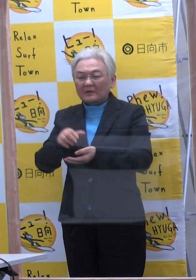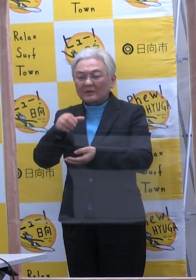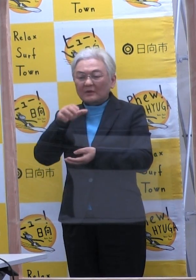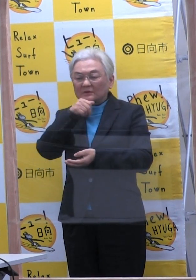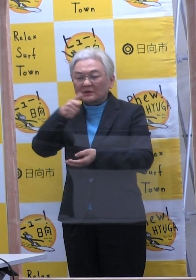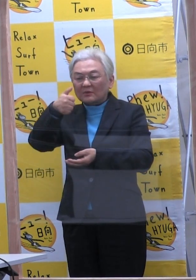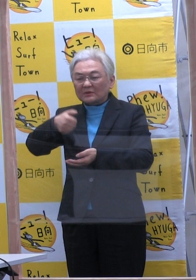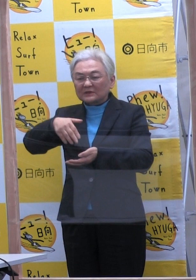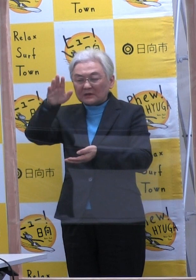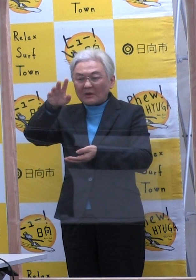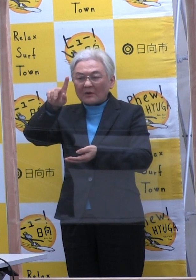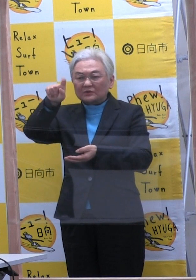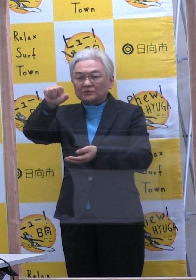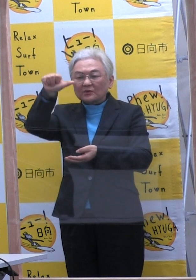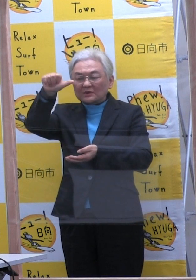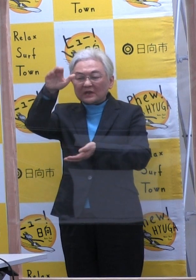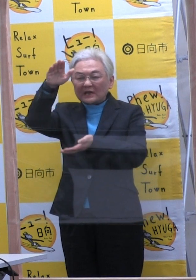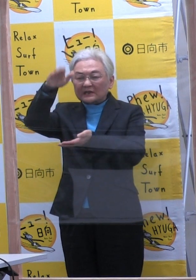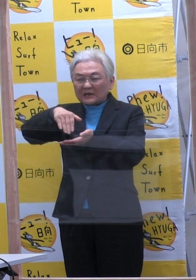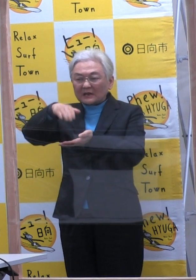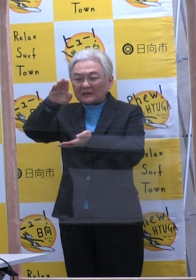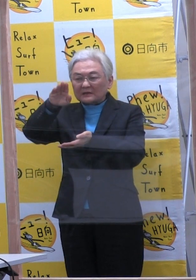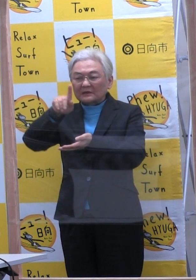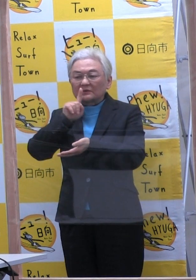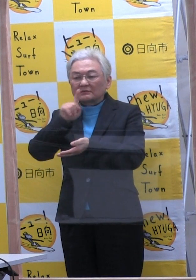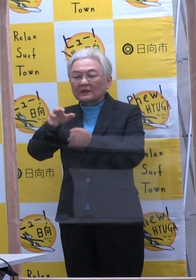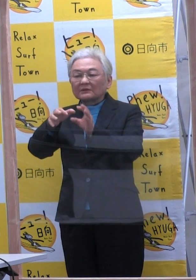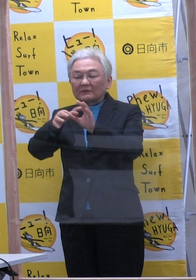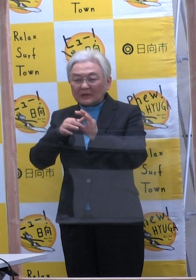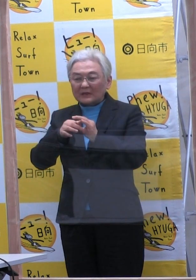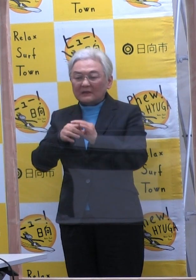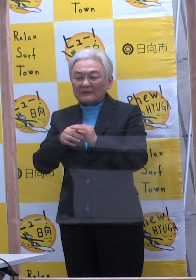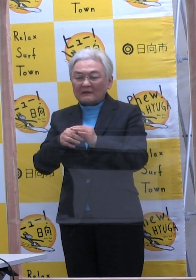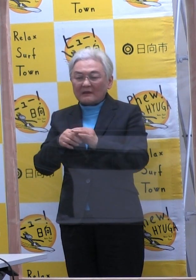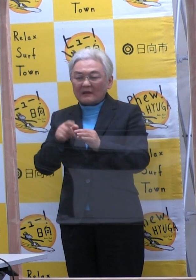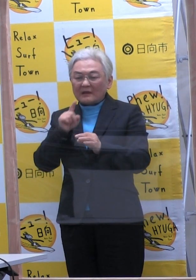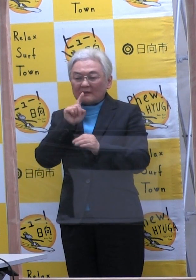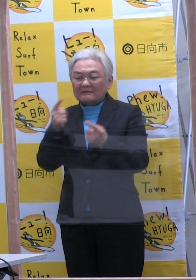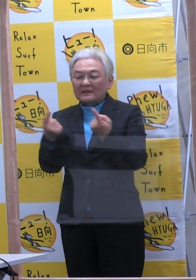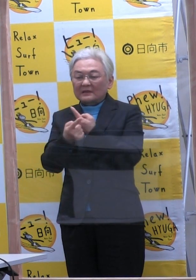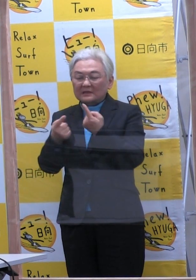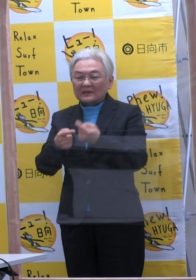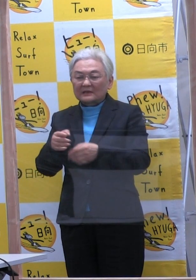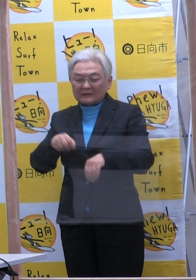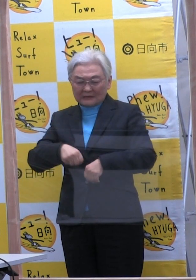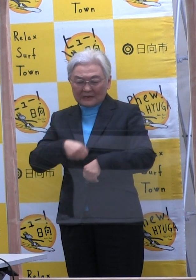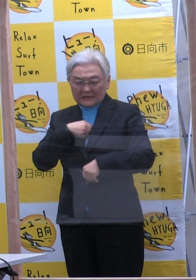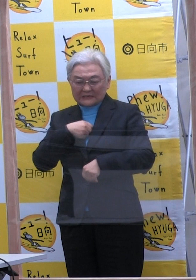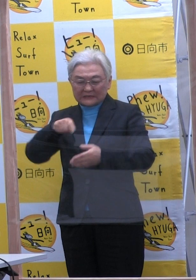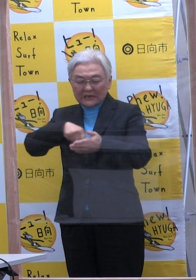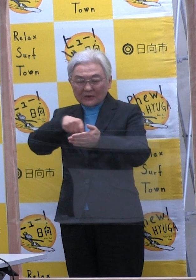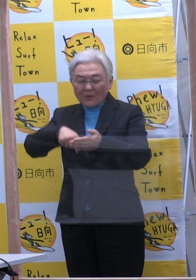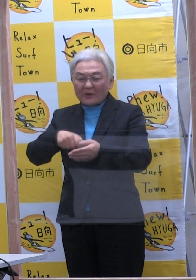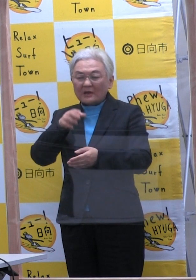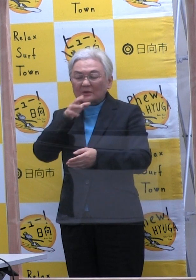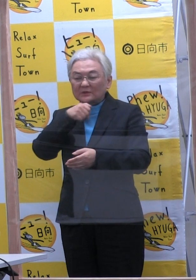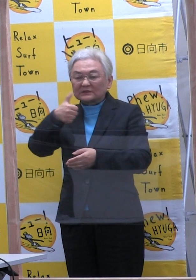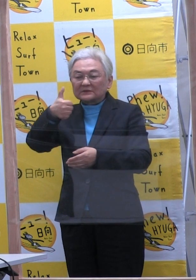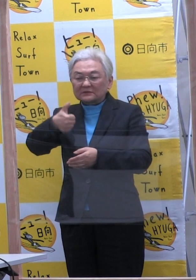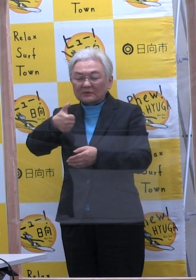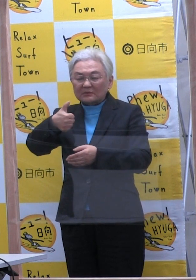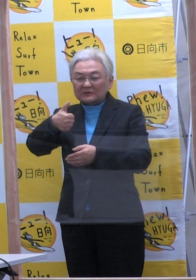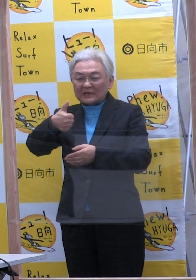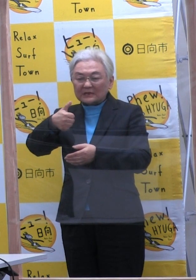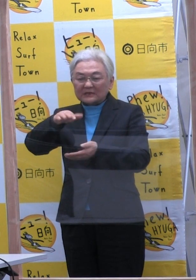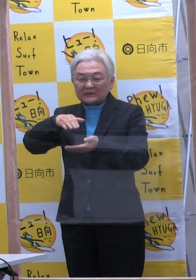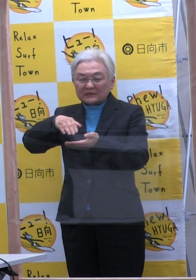5歳以上15歳以下と言ったということでありますので、正しくは5歳以上11歳以